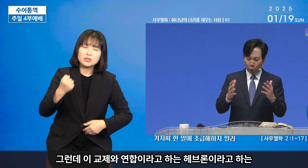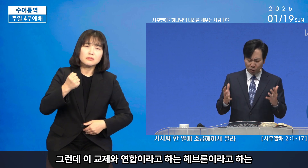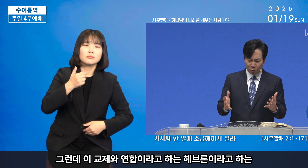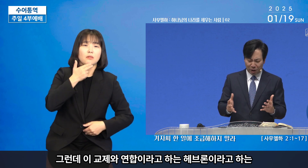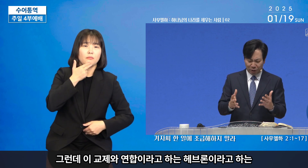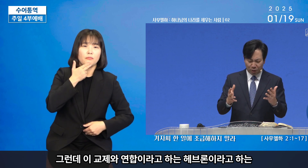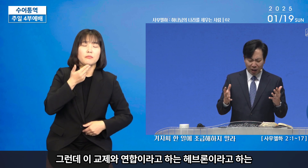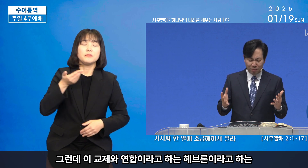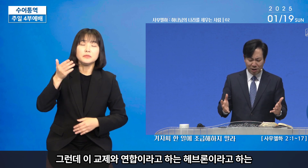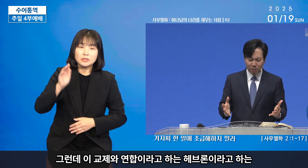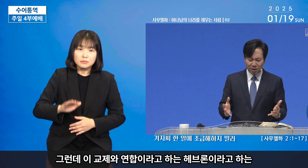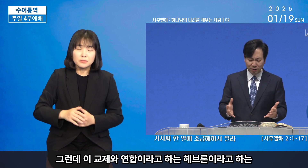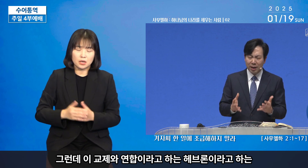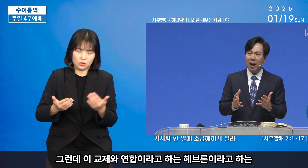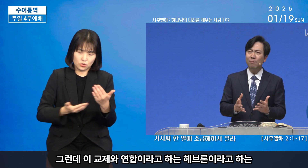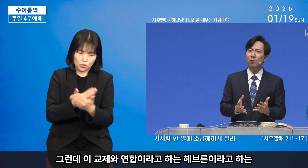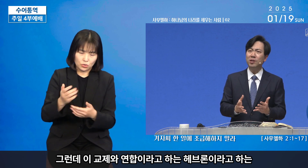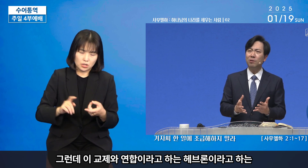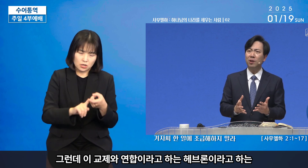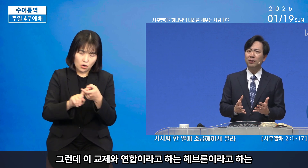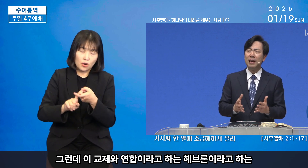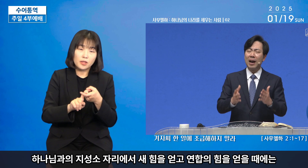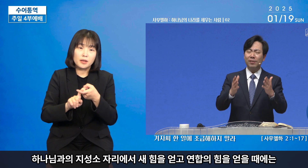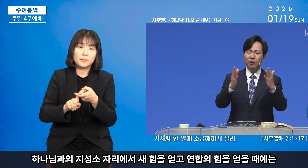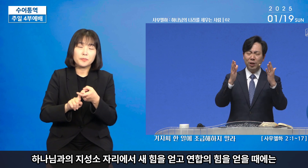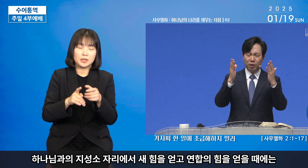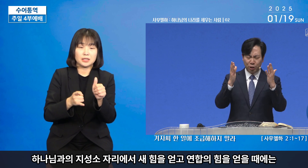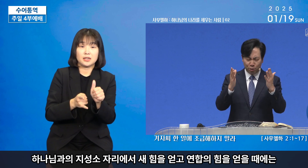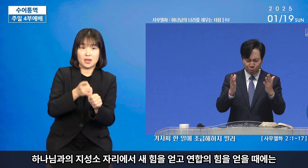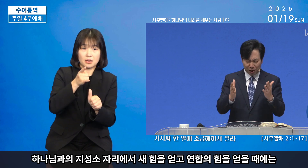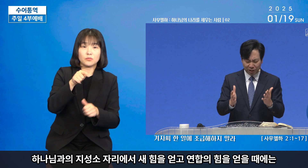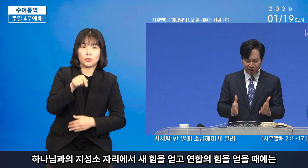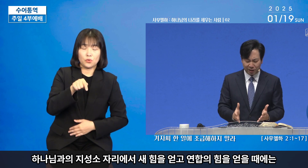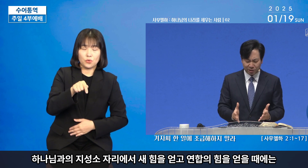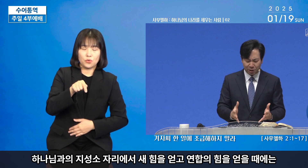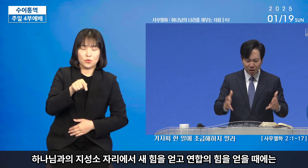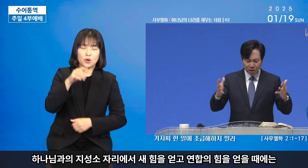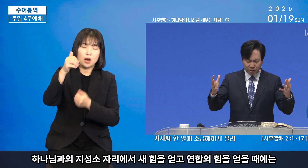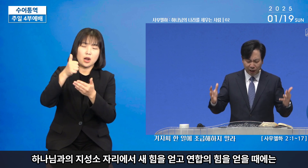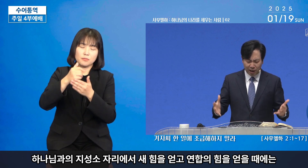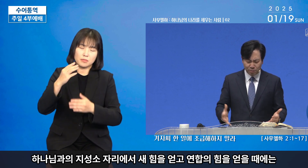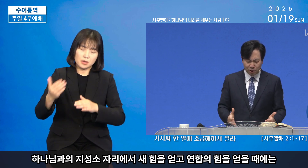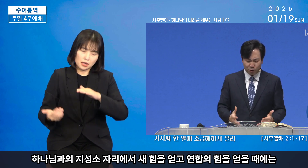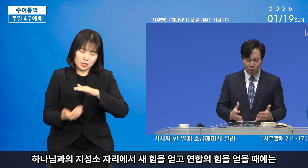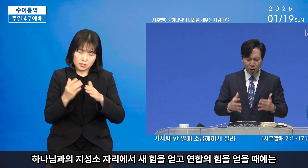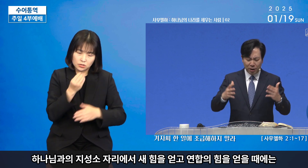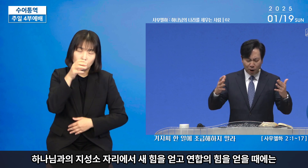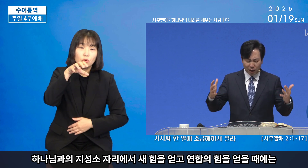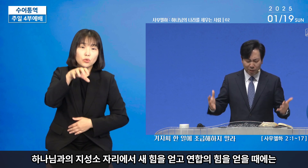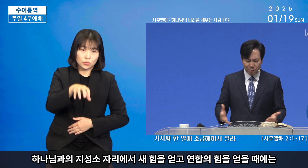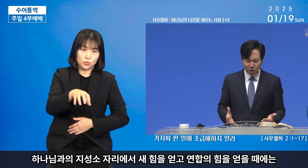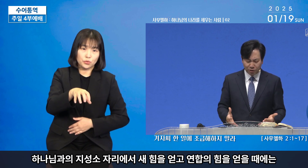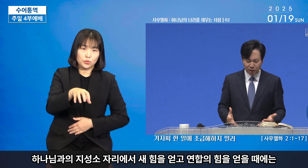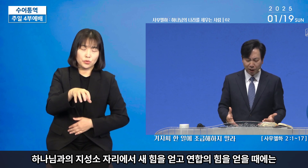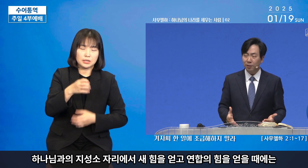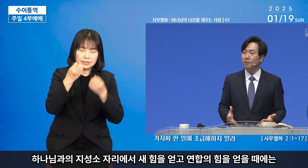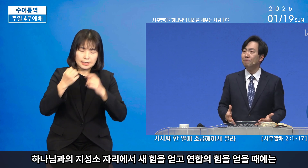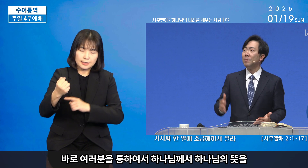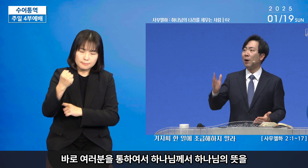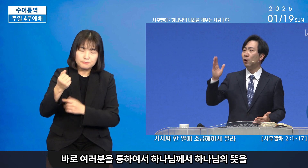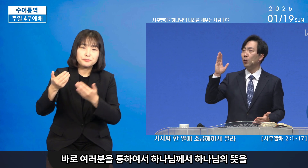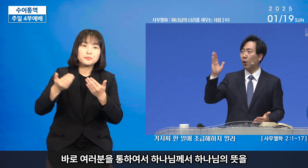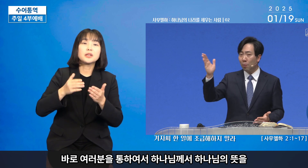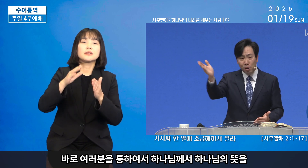이 교제와 연합이라고 하는, 헤브론이라고 하는 하나님과의 지성소의 자리에서 새 힘을 얻고 연합의 힘을 얻을